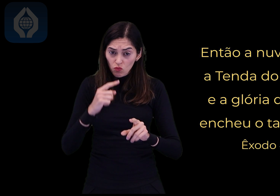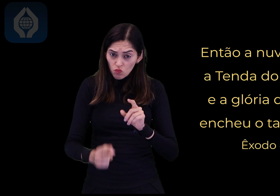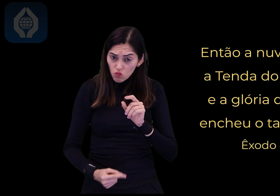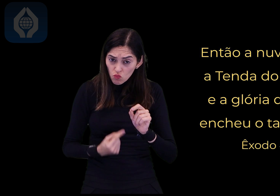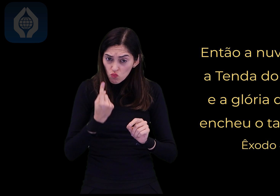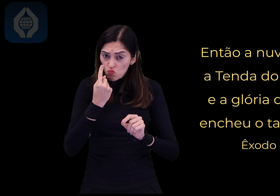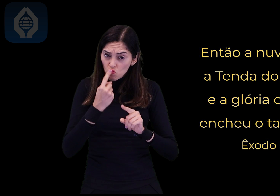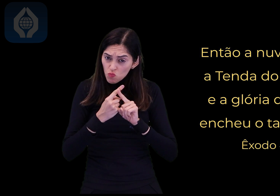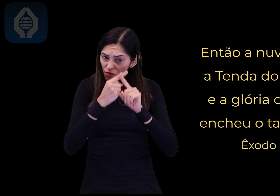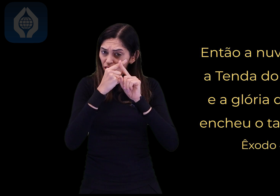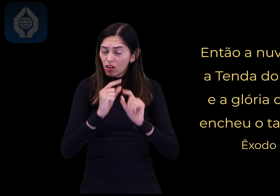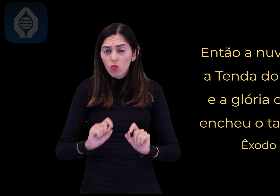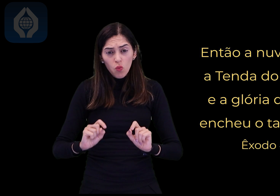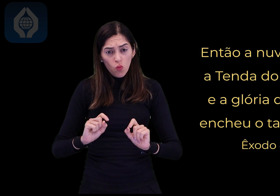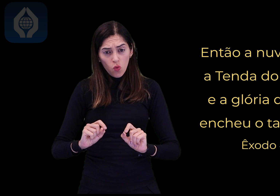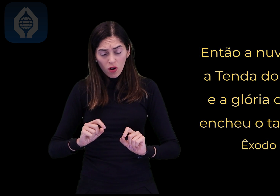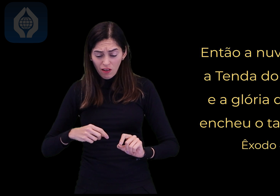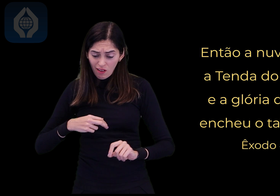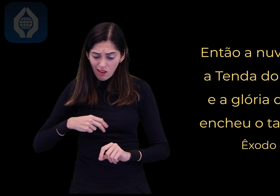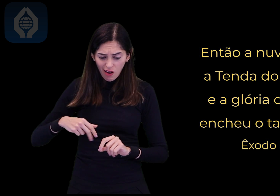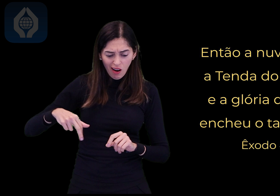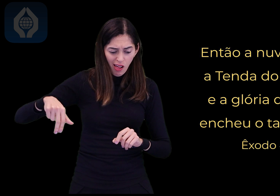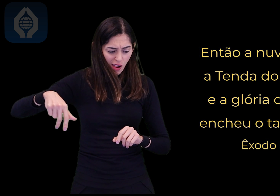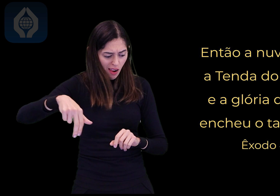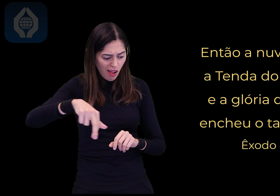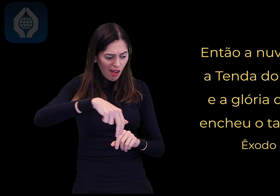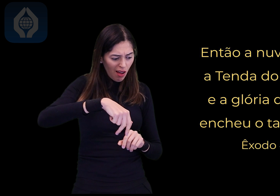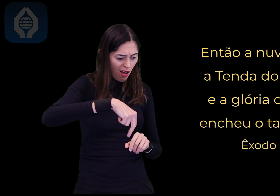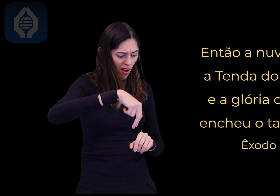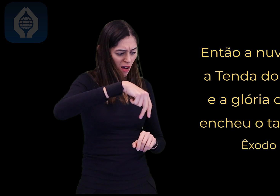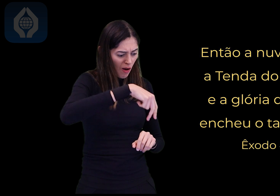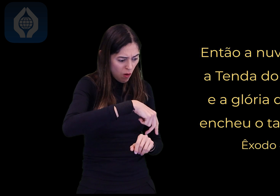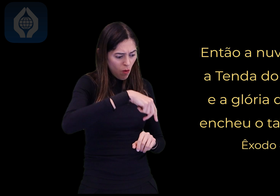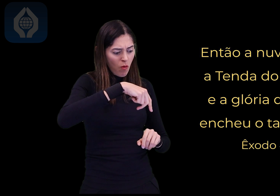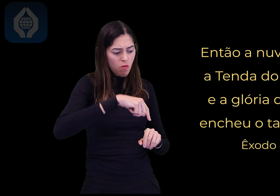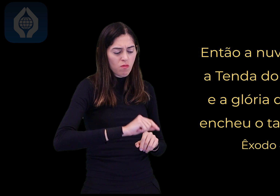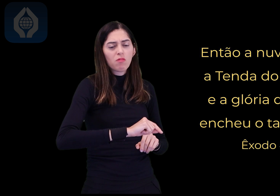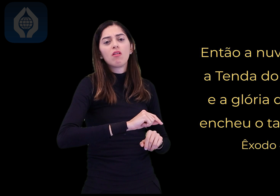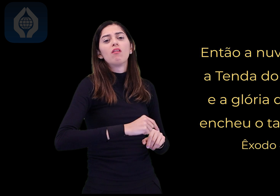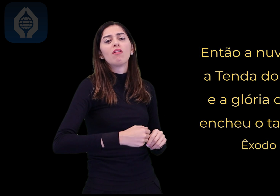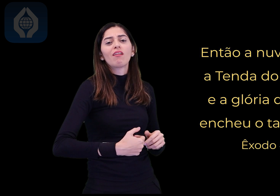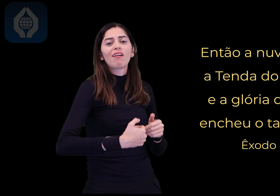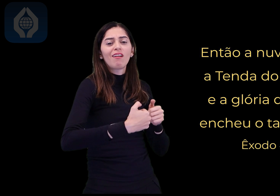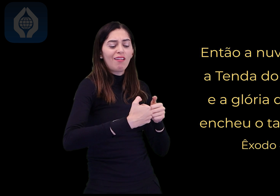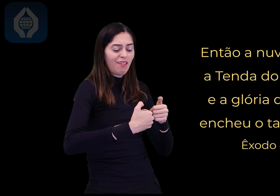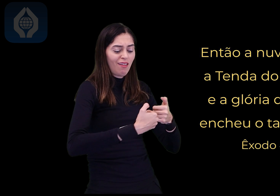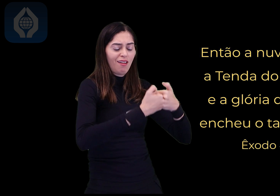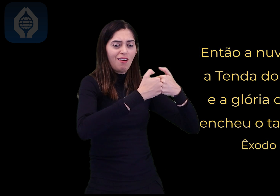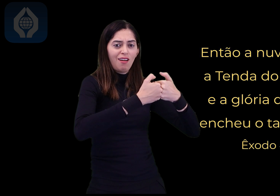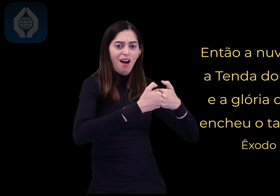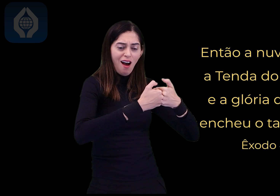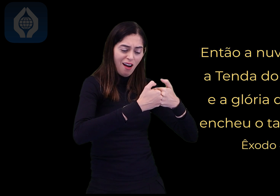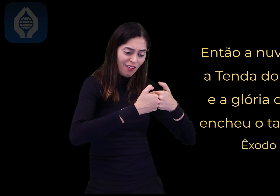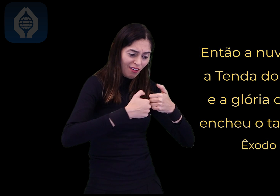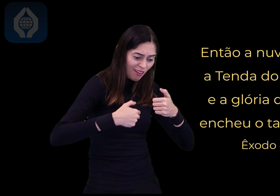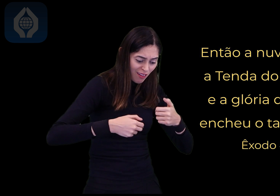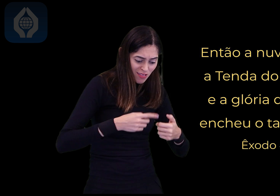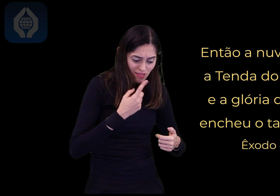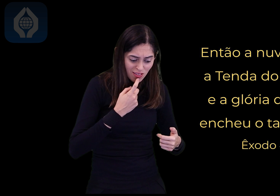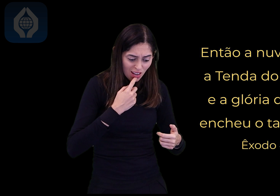o sangue sobre o propiciatório sobre o qual estavam os querubins. Porque o sumo sacerdote tinha que repetir tudo isso a